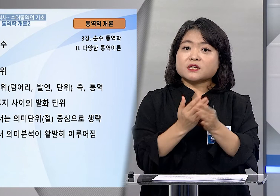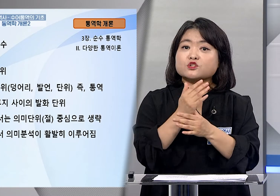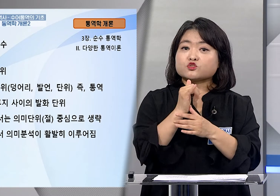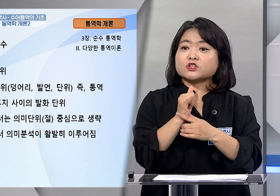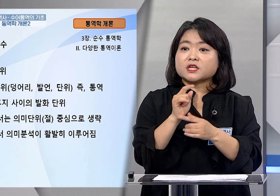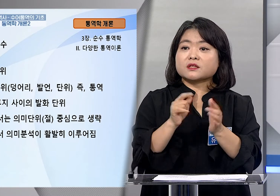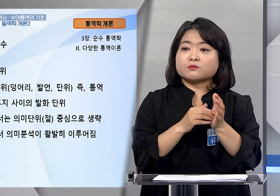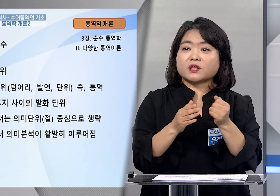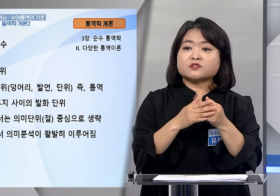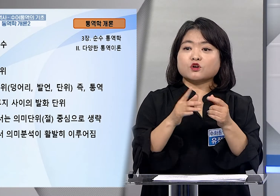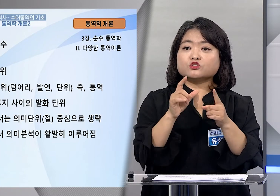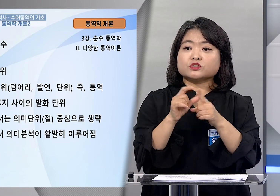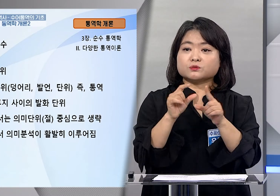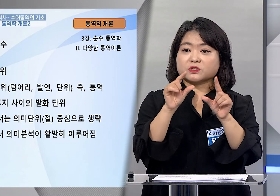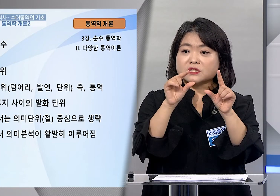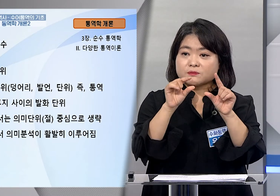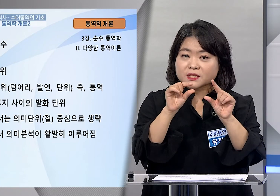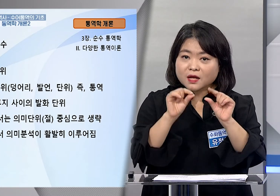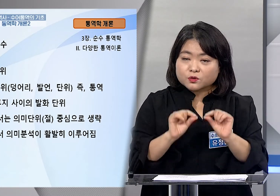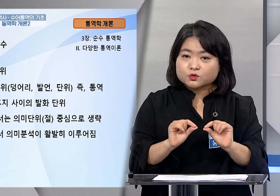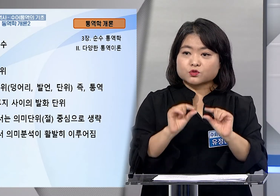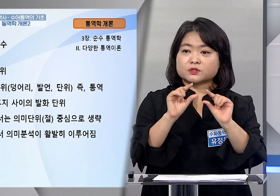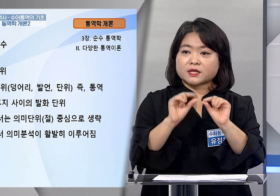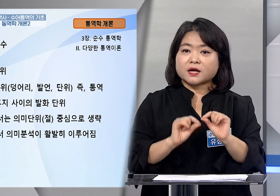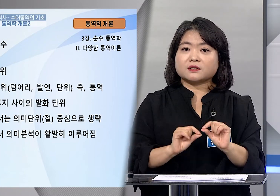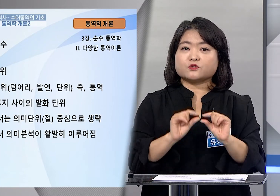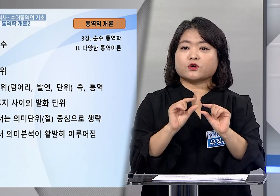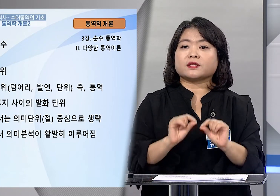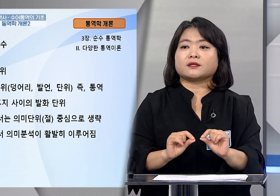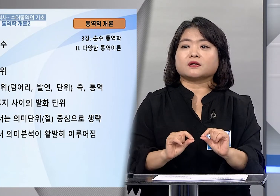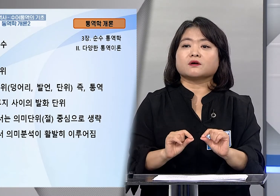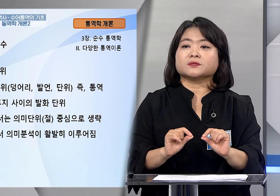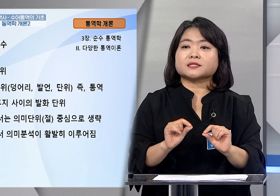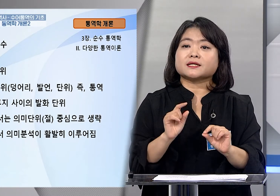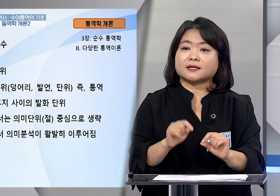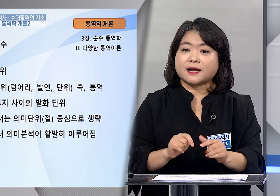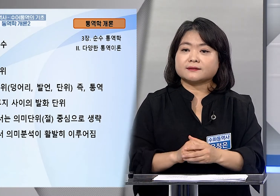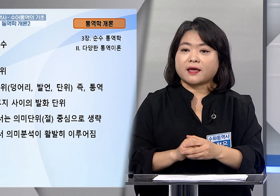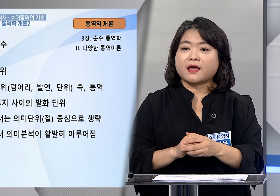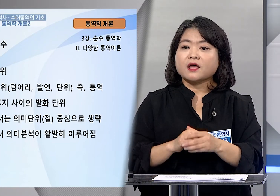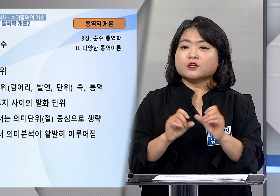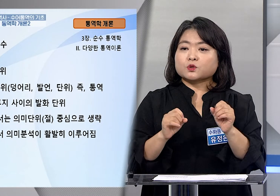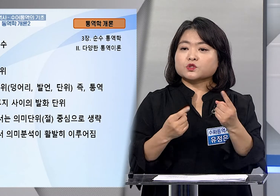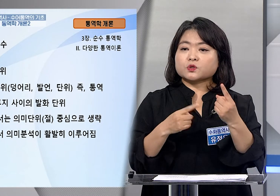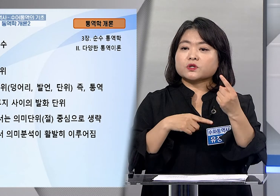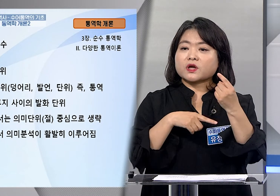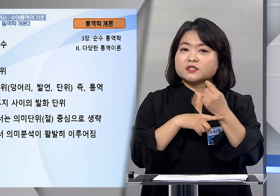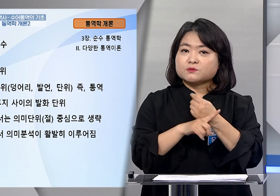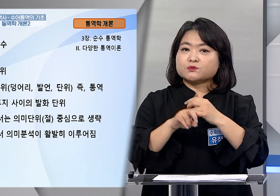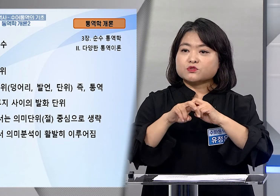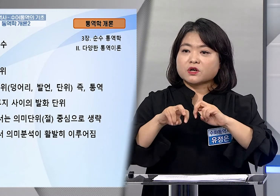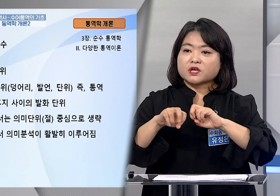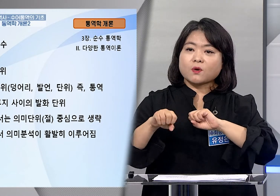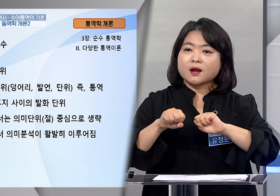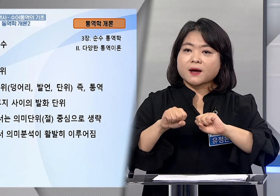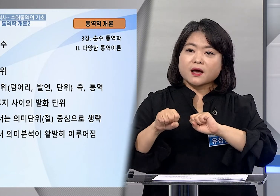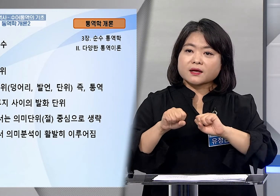생길 수도 있기 때문에 절 중심으로 의미 단위로 생략을 해줘야 된다는 겁니다. 생략을 할 때 동시 통역의 의미 분석이 활발하게